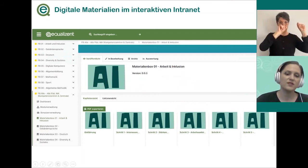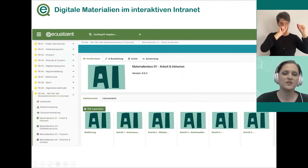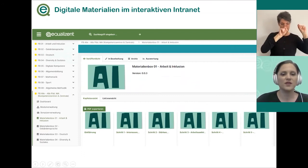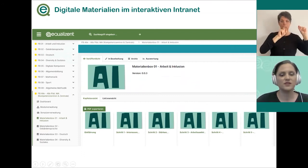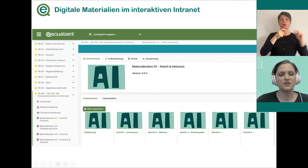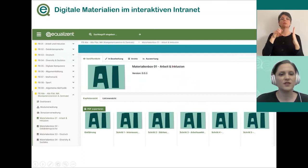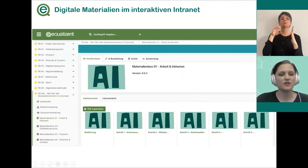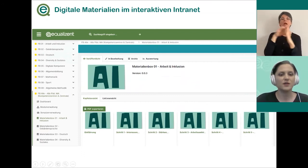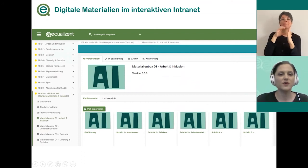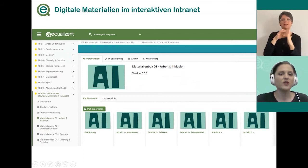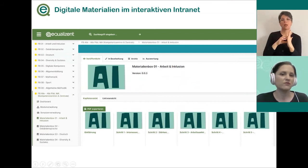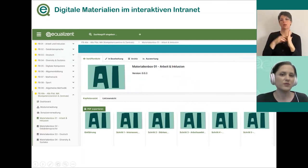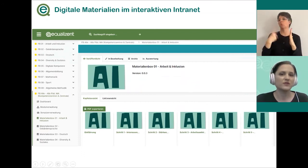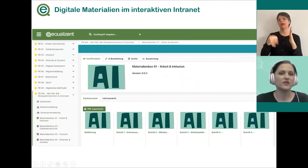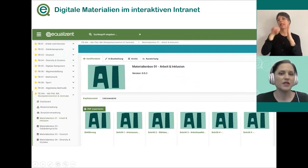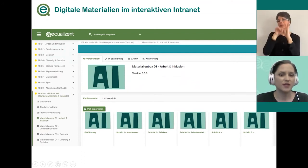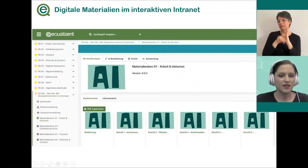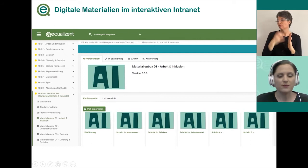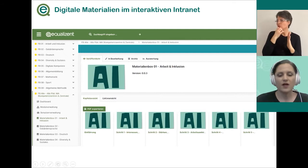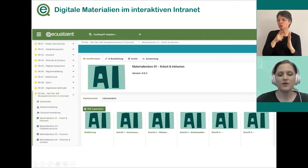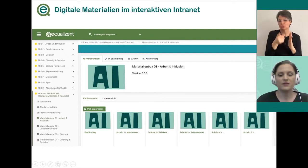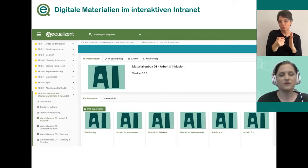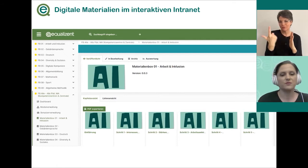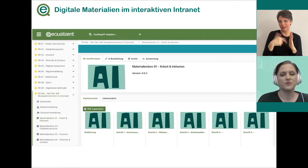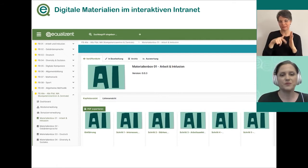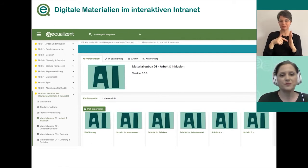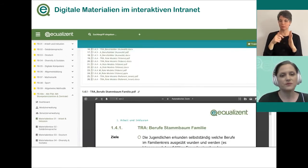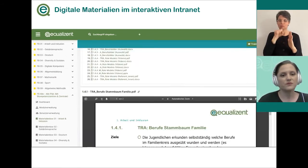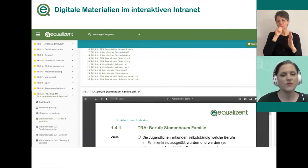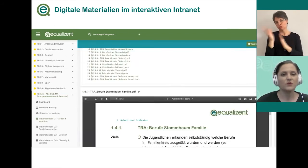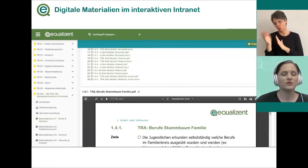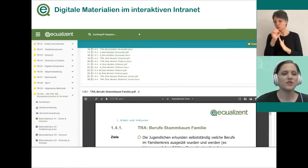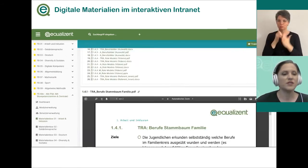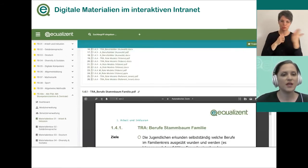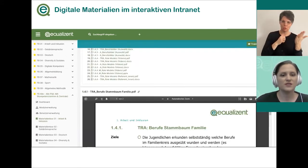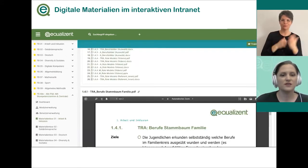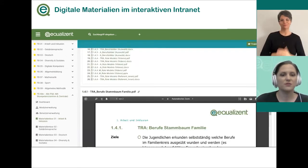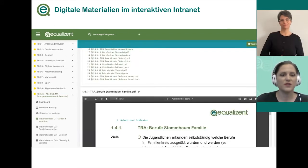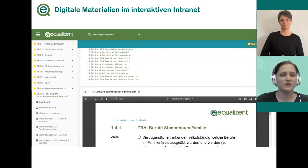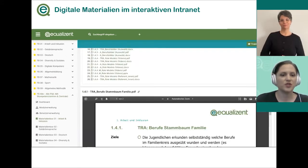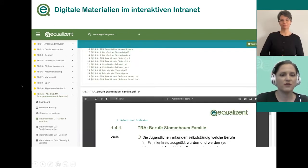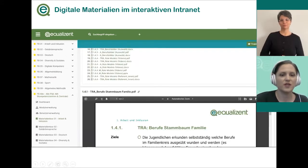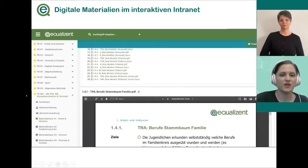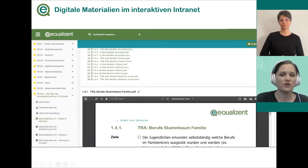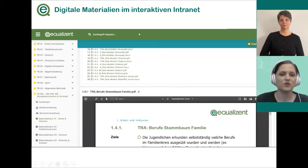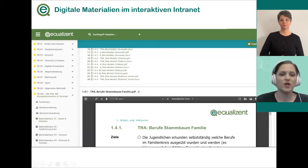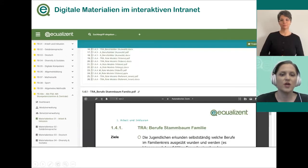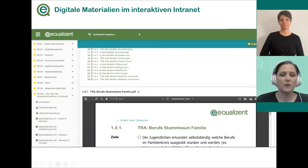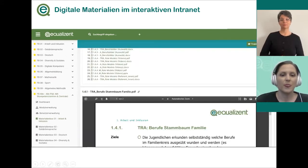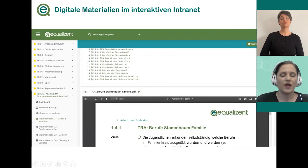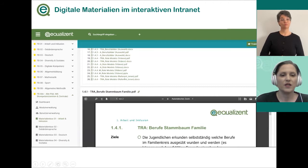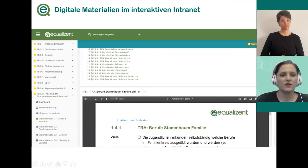oder eine Listenansicht, je nachdem, wie man lieber arbeitet. Und in den einzelnen Kapiteln stellen wir dann